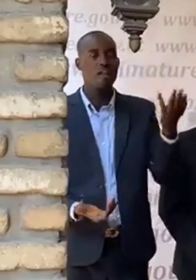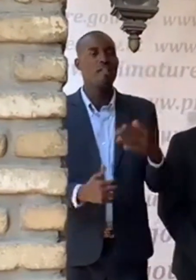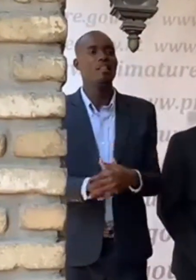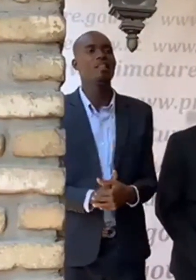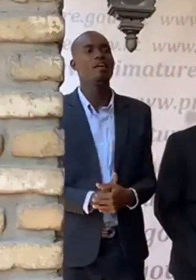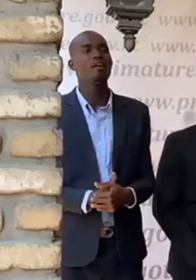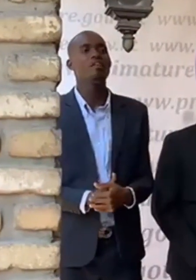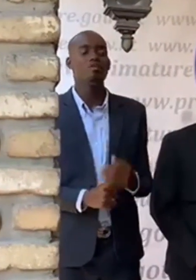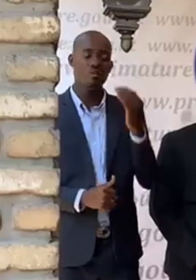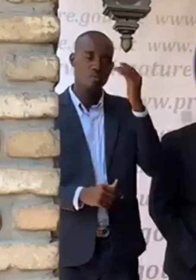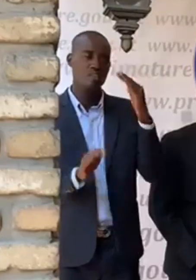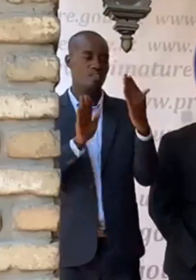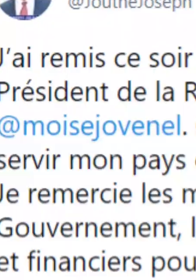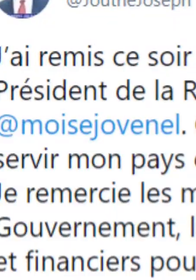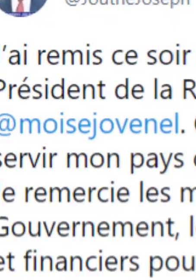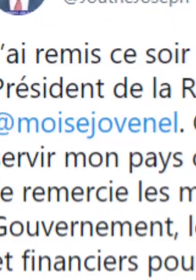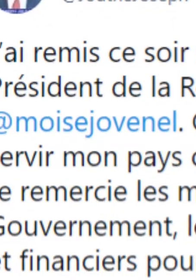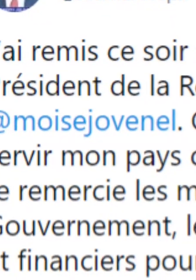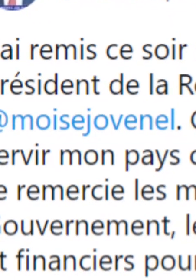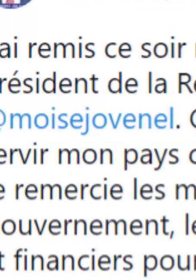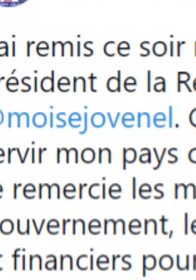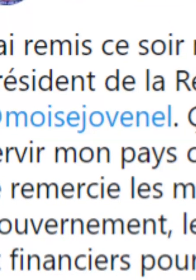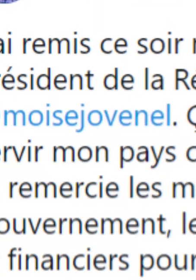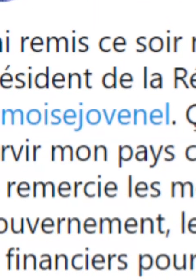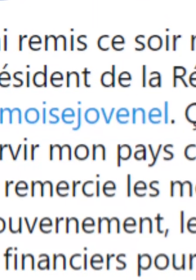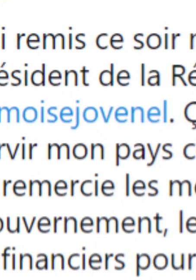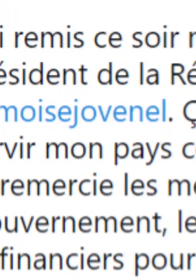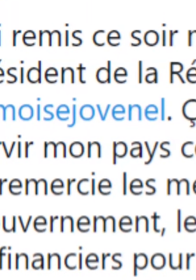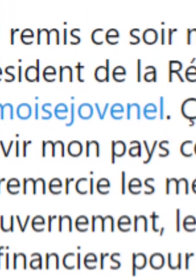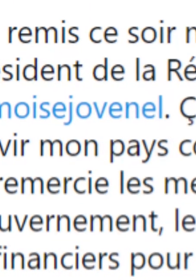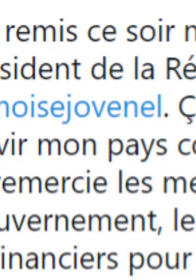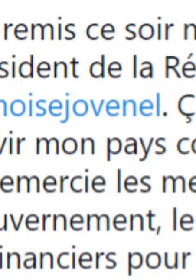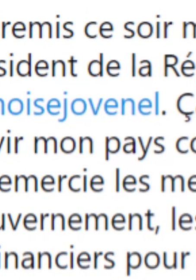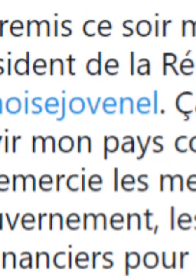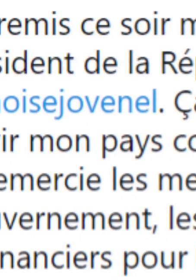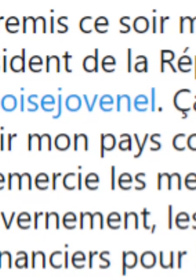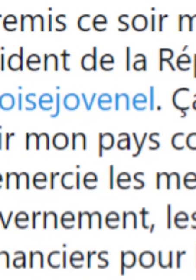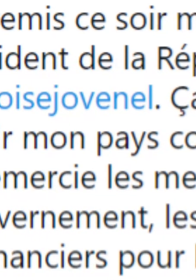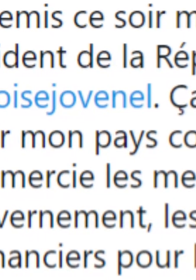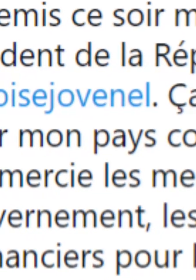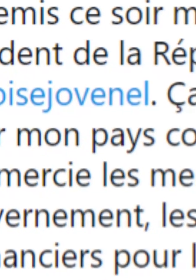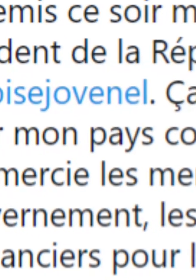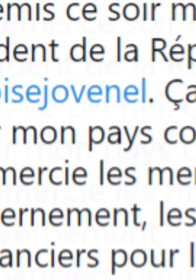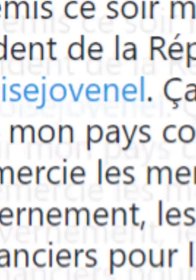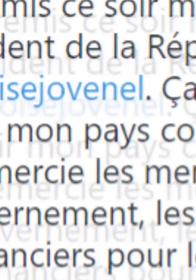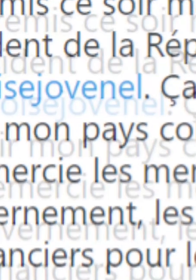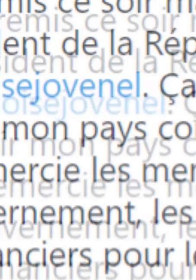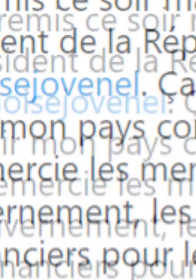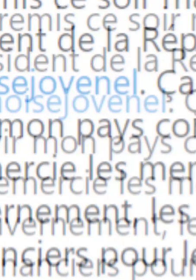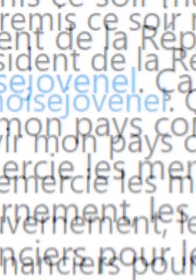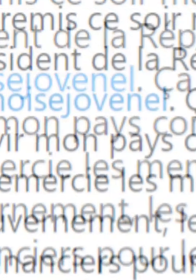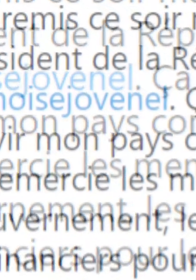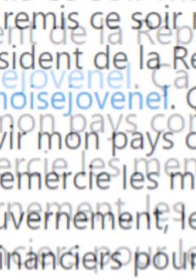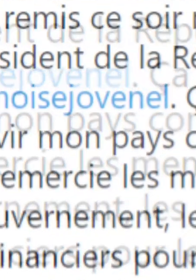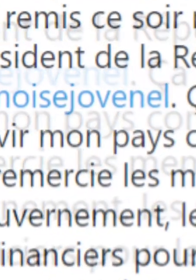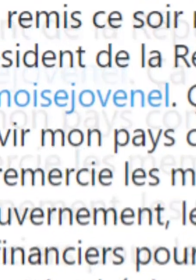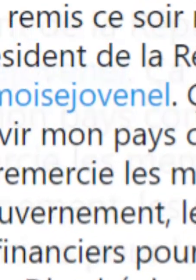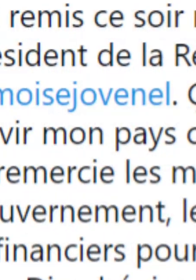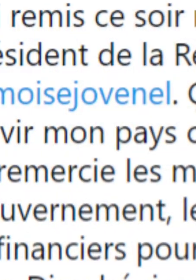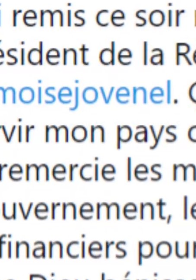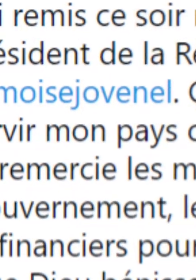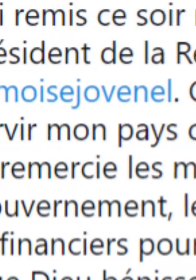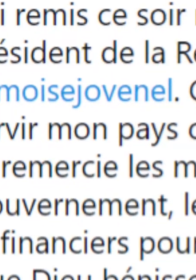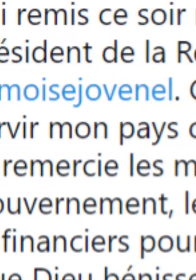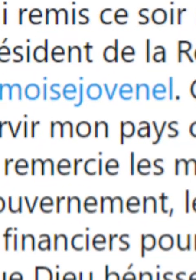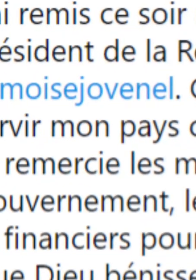li te saboule de journal gen dans fin journée, alors li fait place avec yon l'autre moun pou vin font ti souci. En tout cas c'est question qu'a posé, c'est analyse qu'a fait.